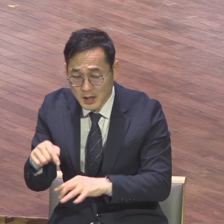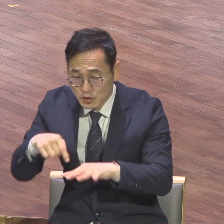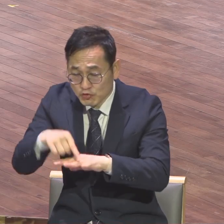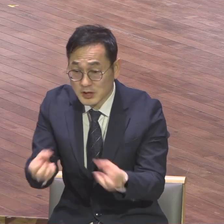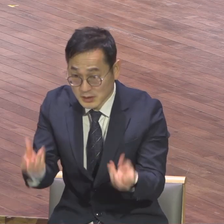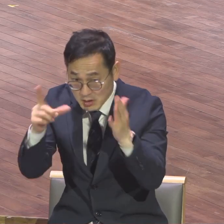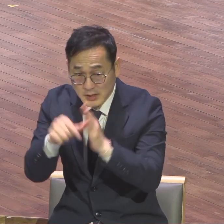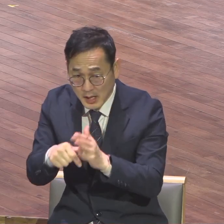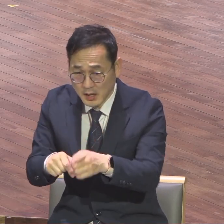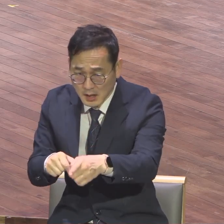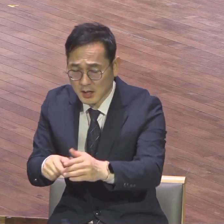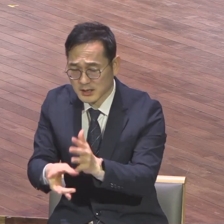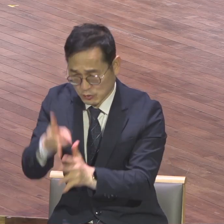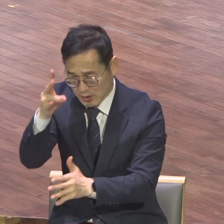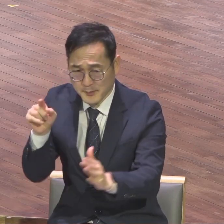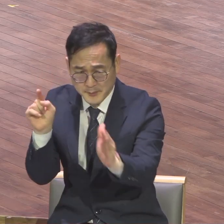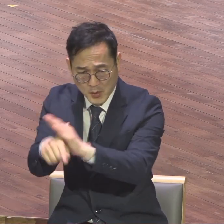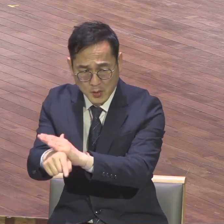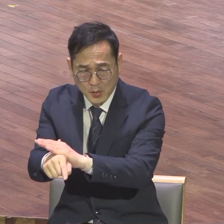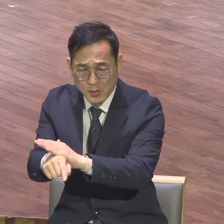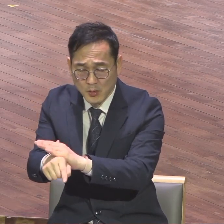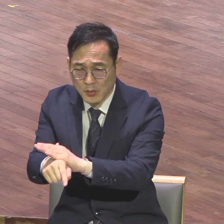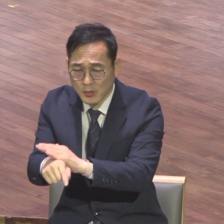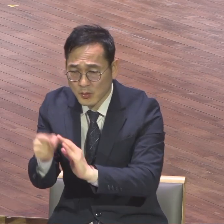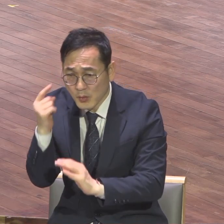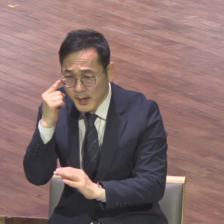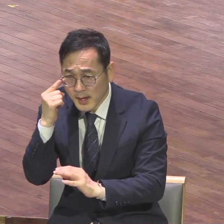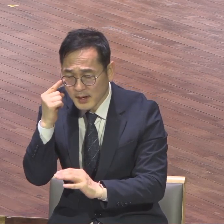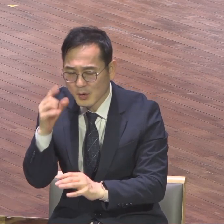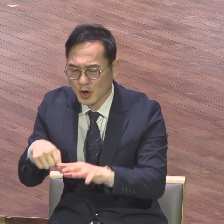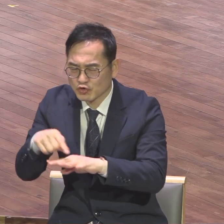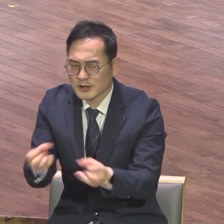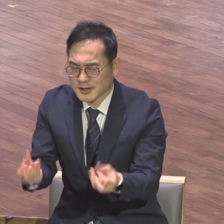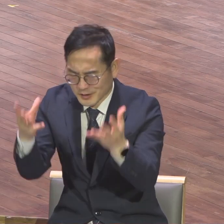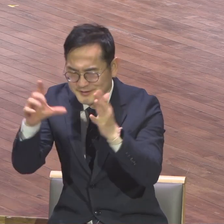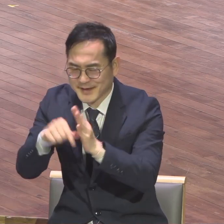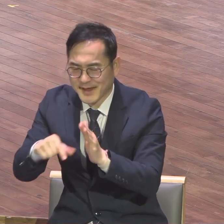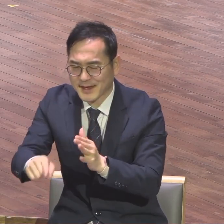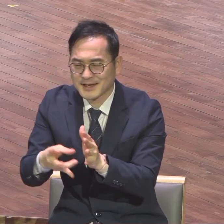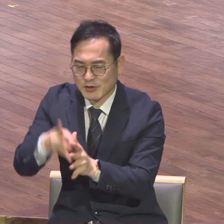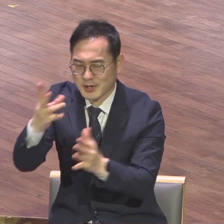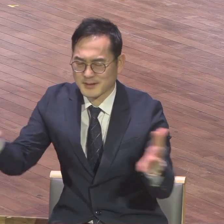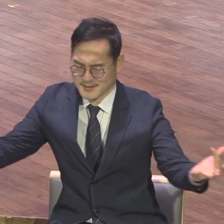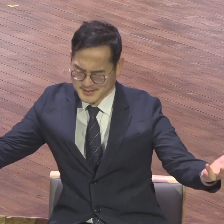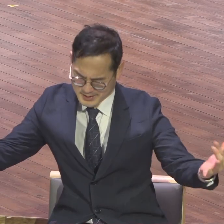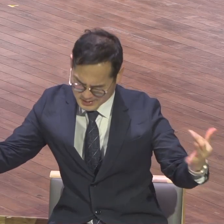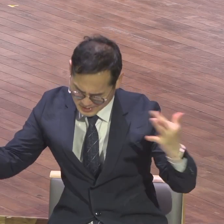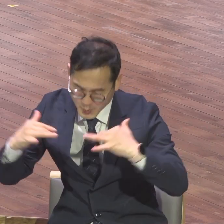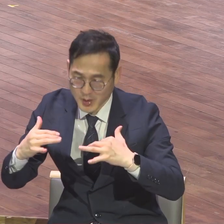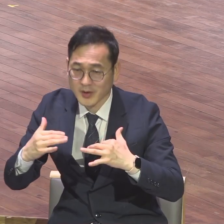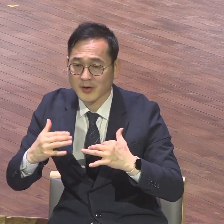이 예루살렘에 모이는 표면적인 이유가 있지만 궁극적으로는 유월절이 주는 영적 의미를